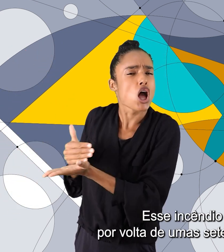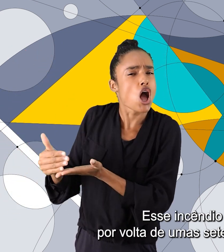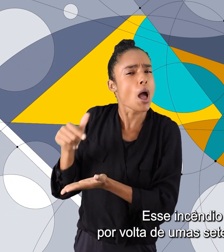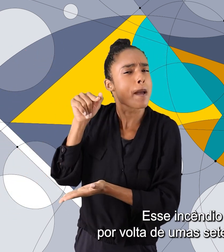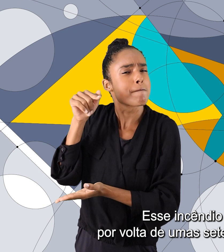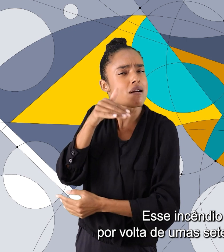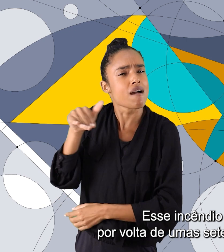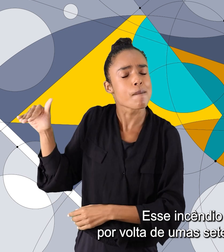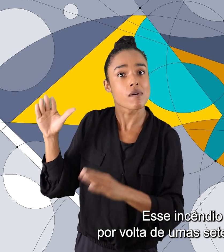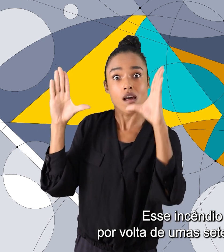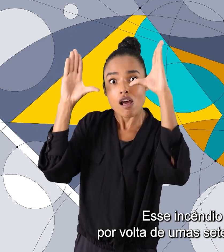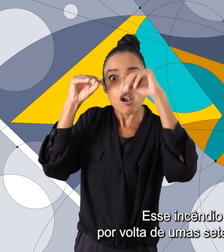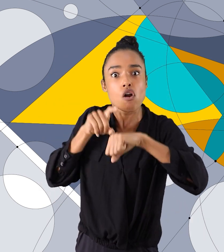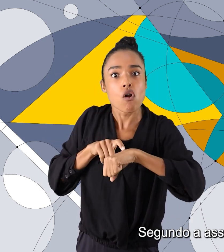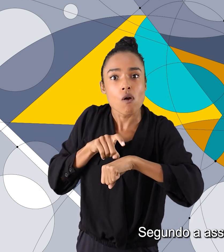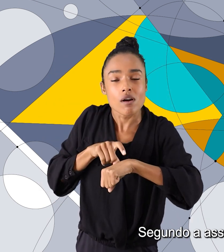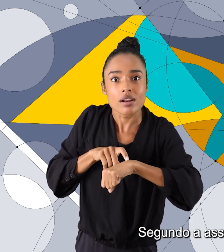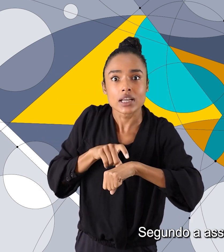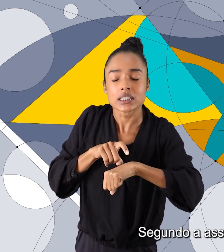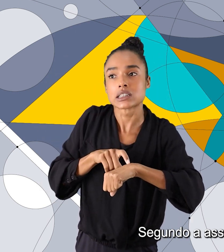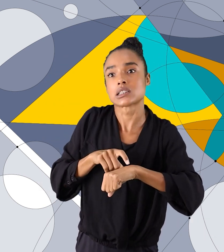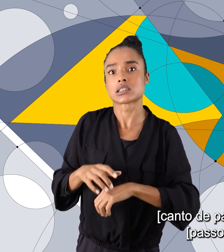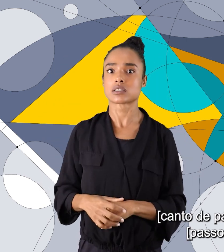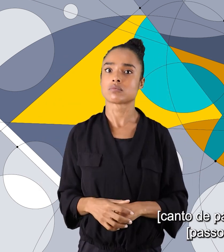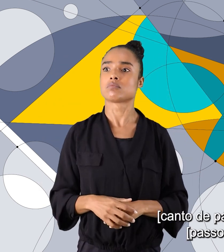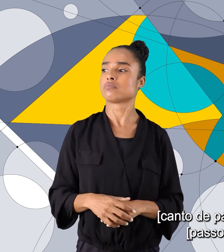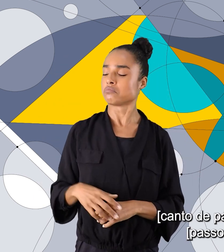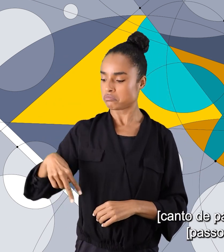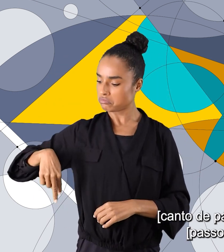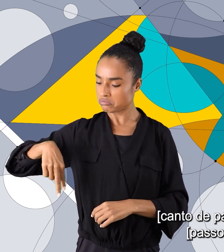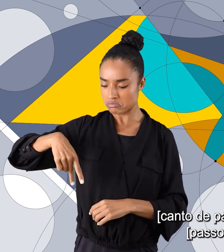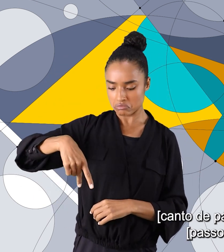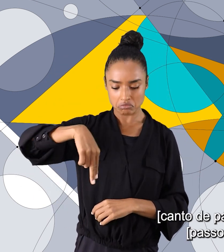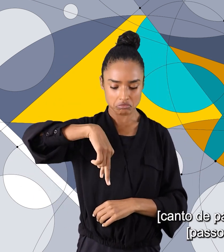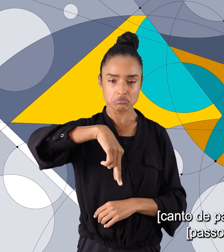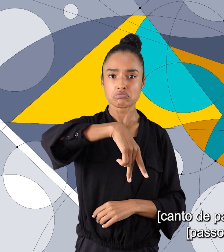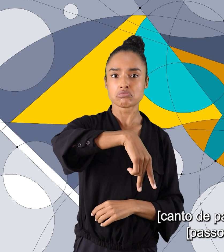por volta de umas 7h30 da noite. Segundo a assessoria, existia um fato vigilante.